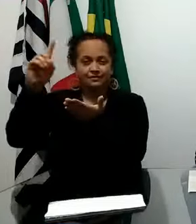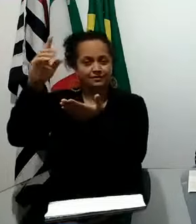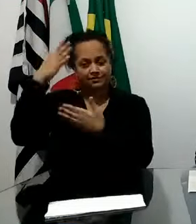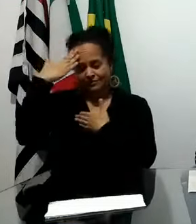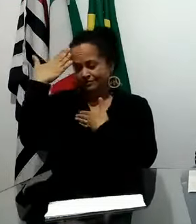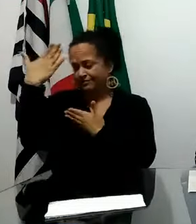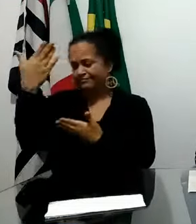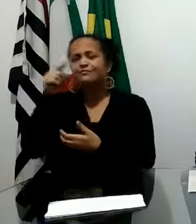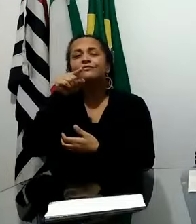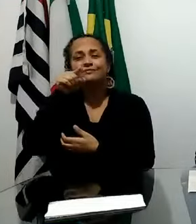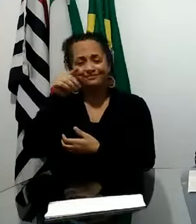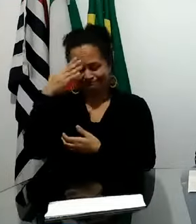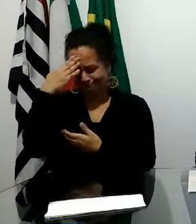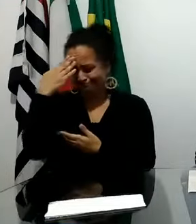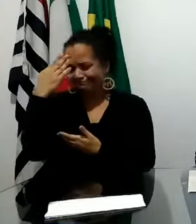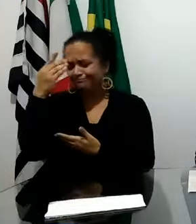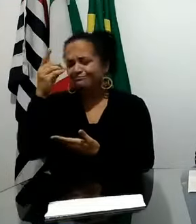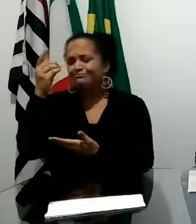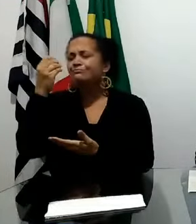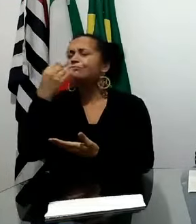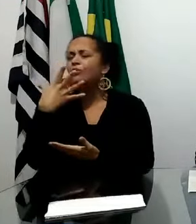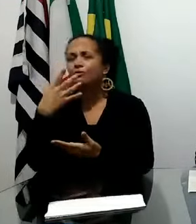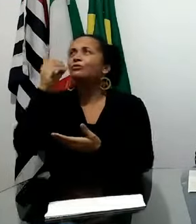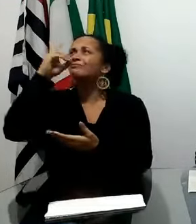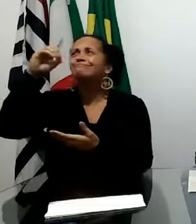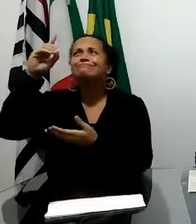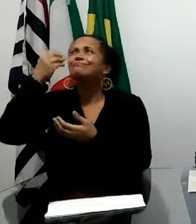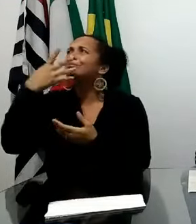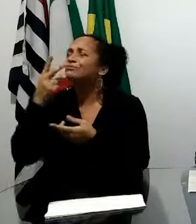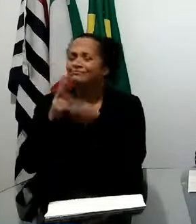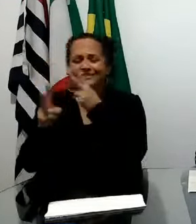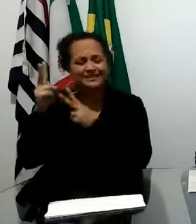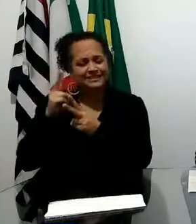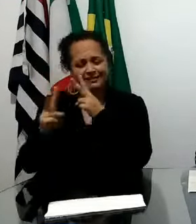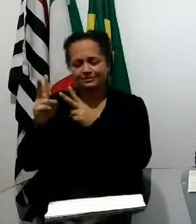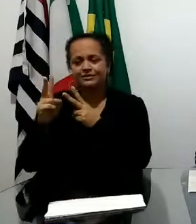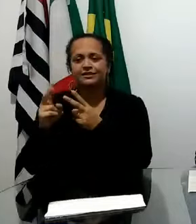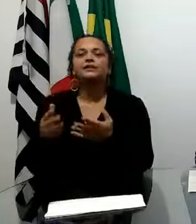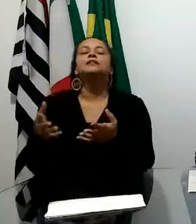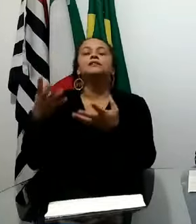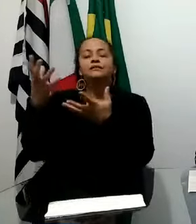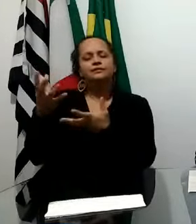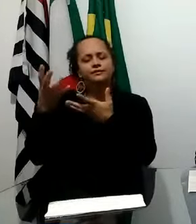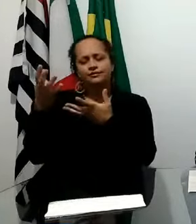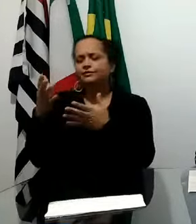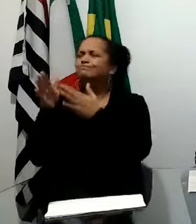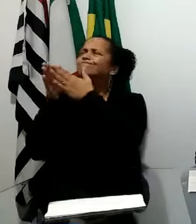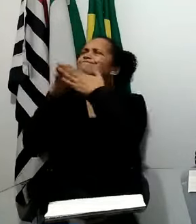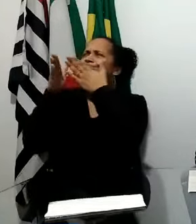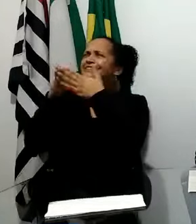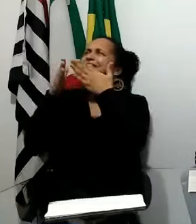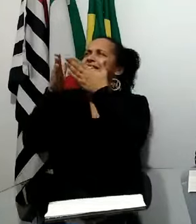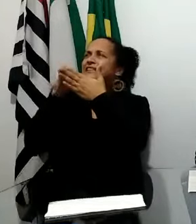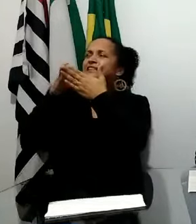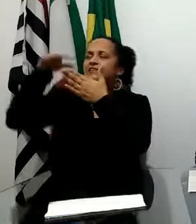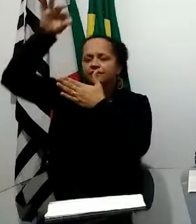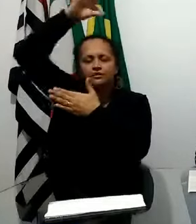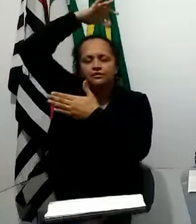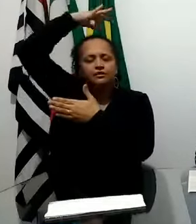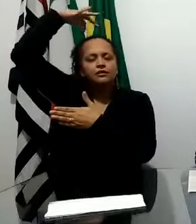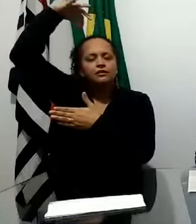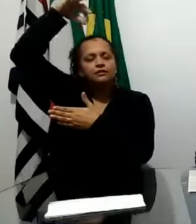todo o tempo o Senhor é bom. Queremos pedir que o Senhor nos conceda, Pai, o espírito de